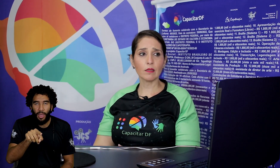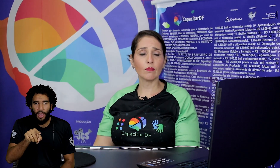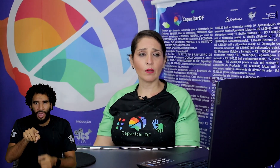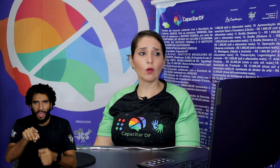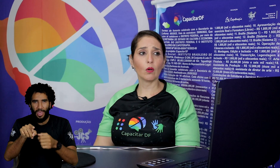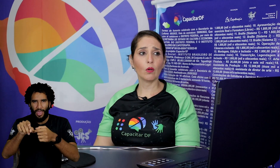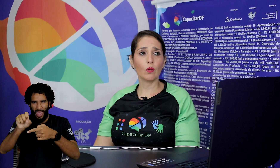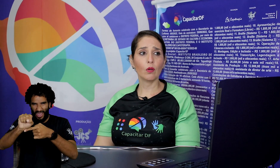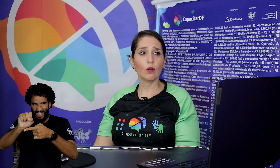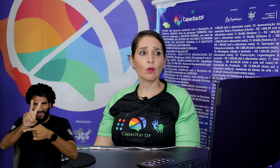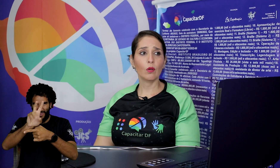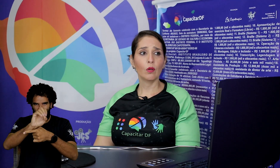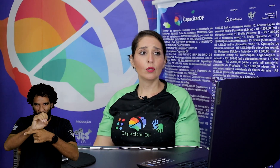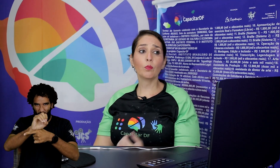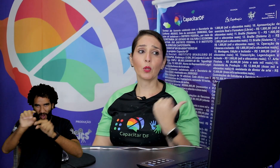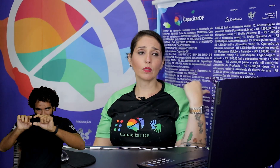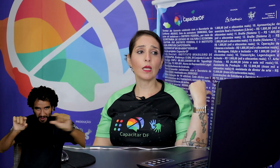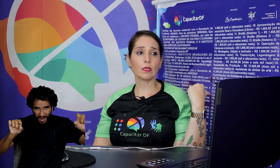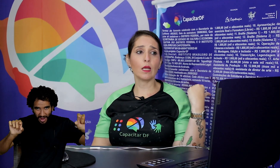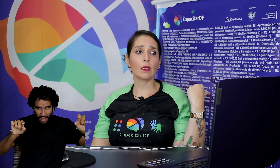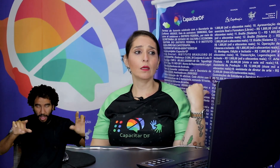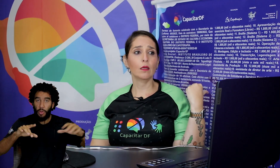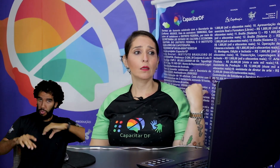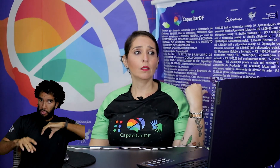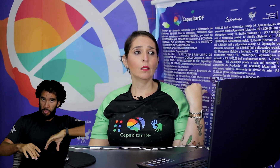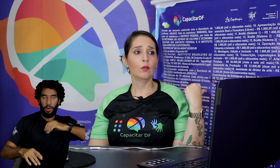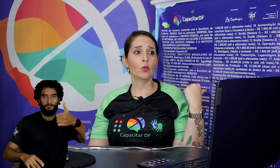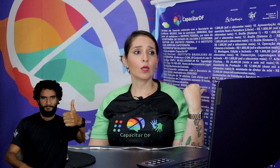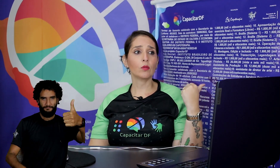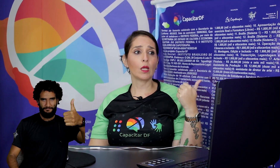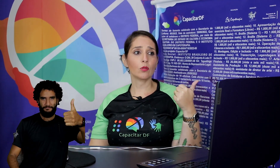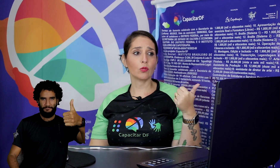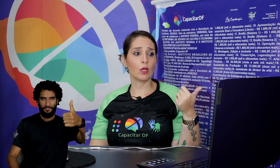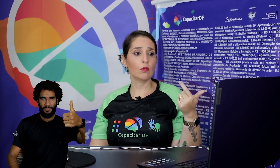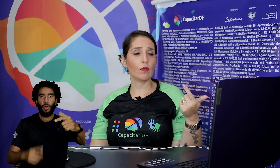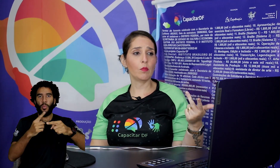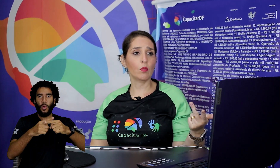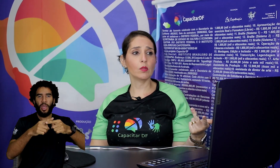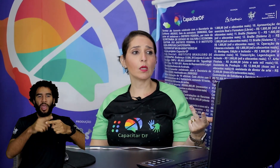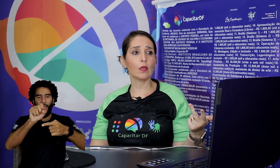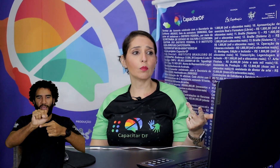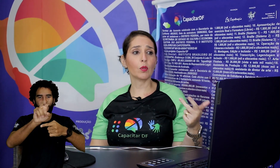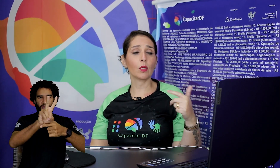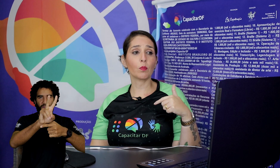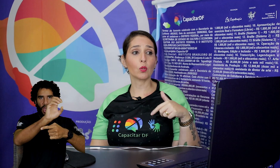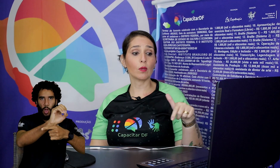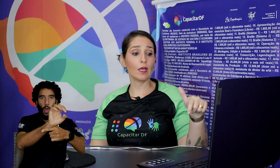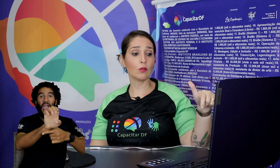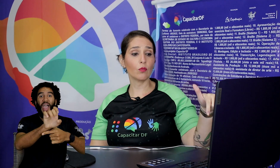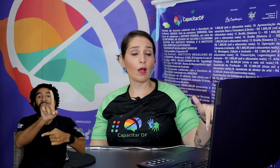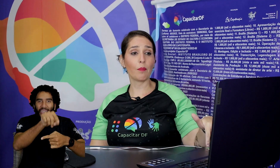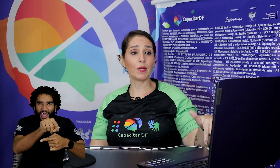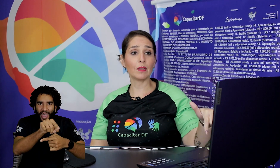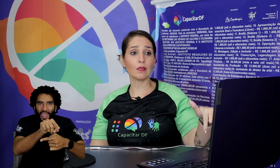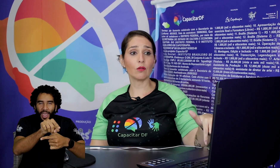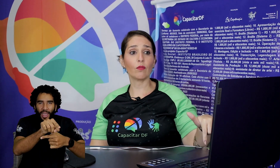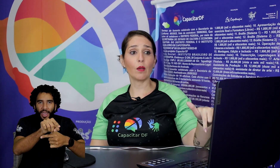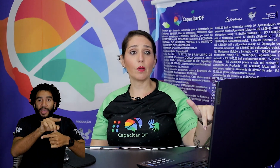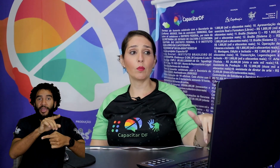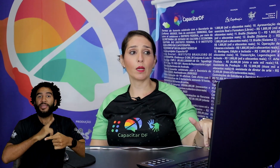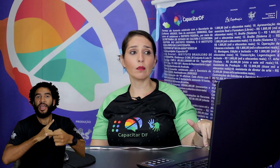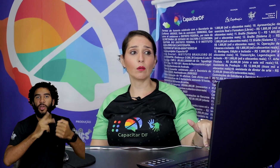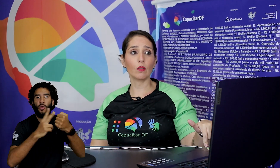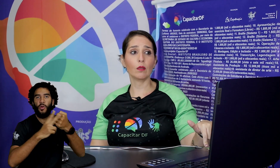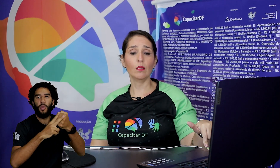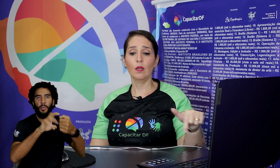é SVO? No português é, porque eu tenho sujeito, verbo e objeto, porque no português a presença do verbo